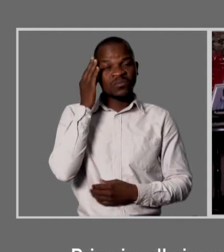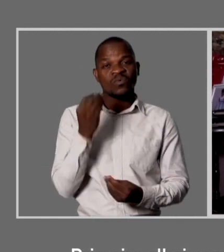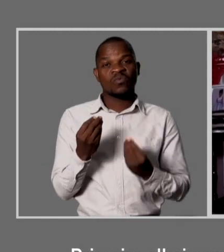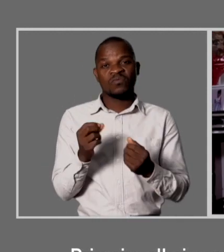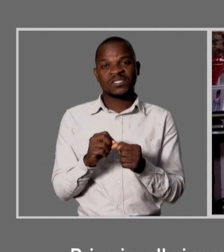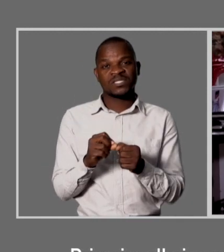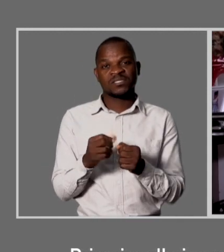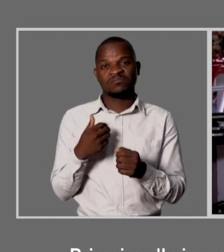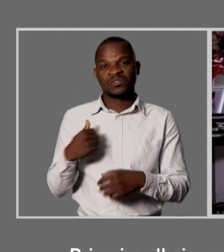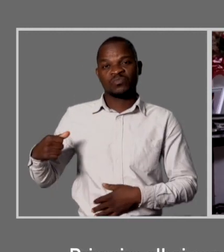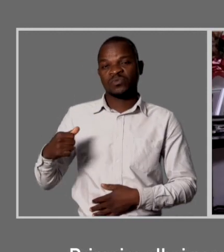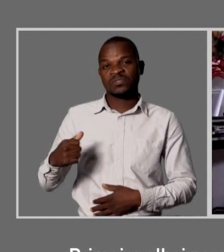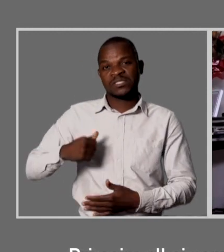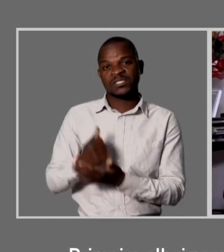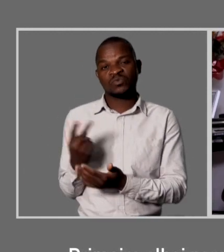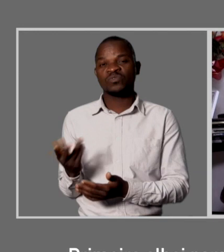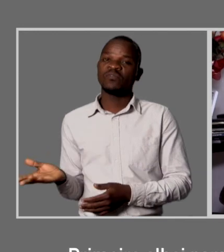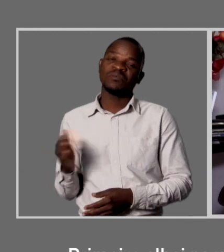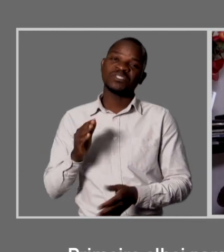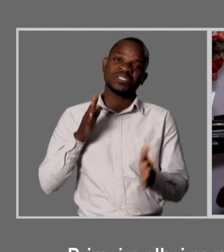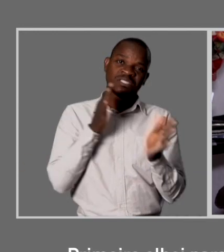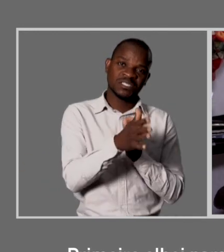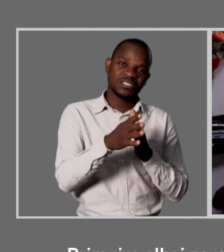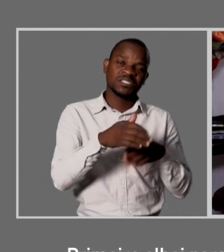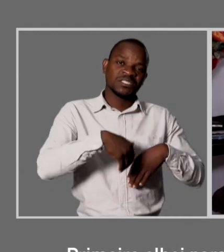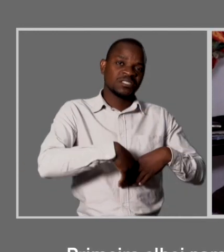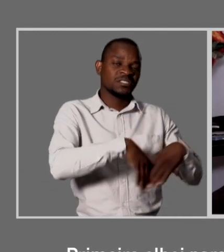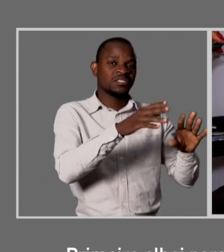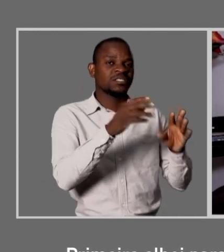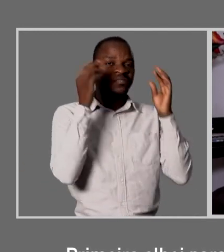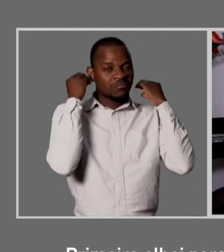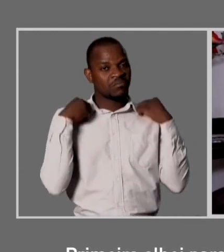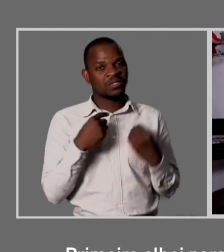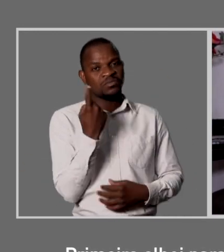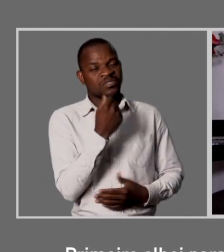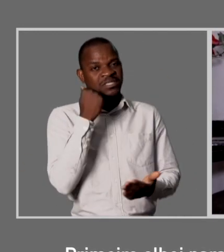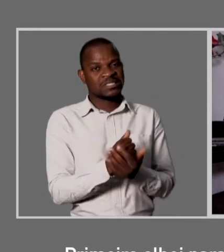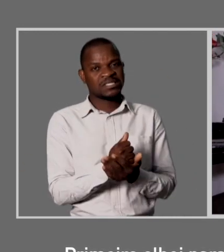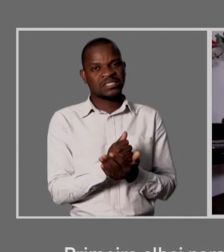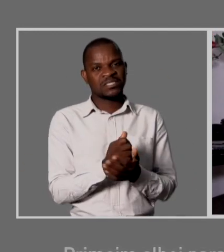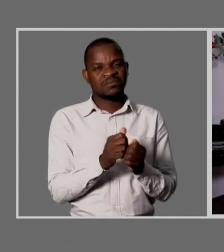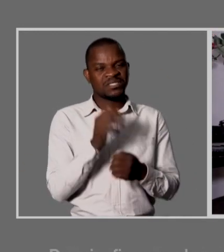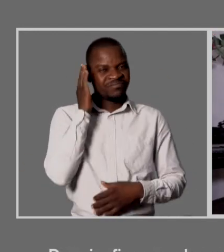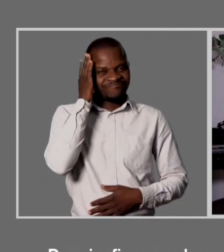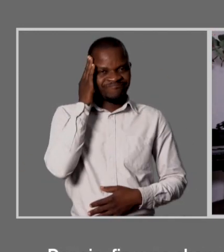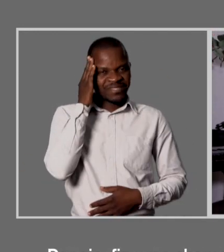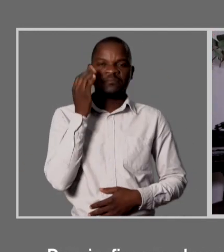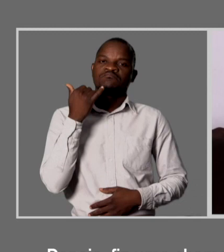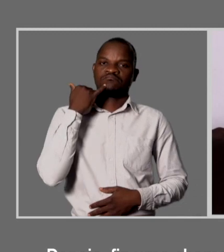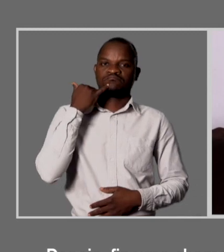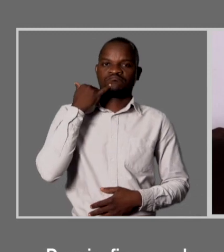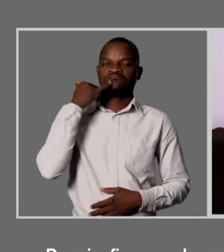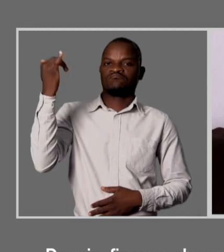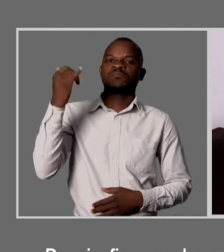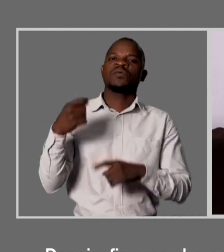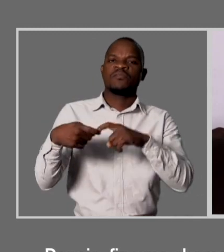e tentei fazer um sinal tipo, agora o que é que nós fazemos? Vamos sair a correr desta sala e deixar a médica sozinha a decidir. Depois fiz